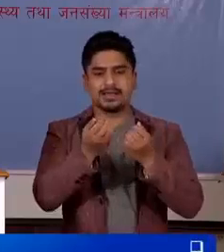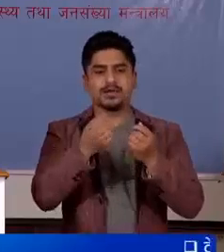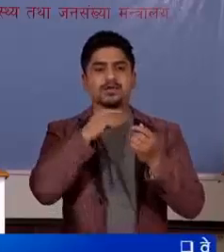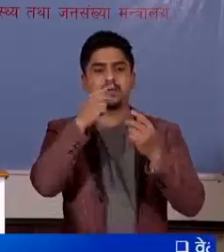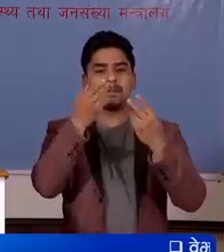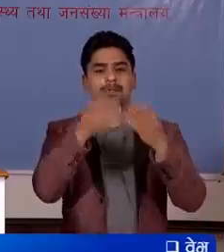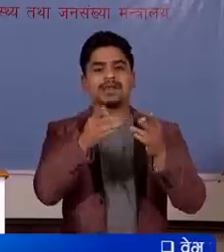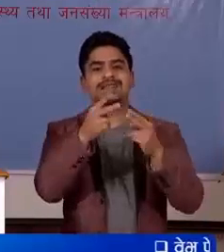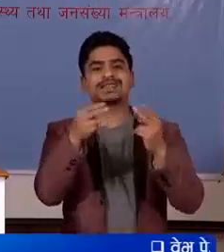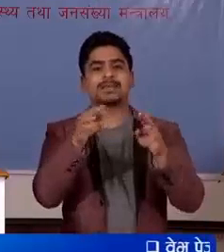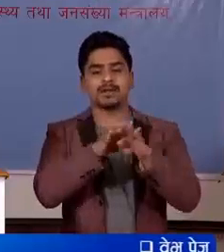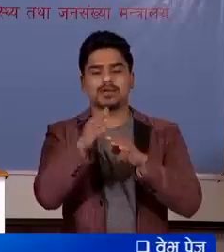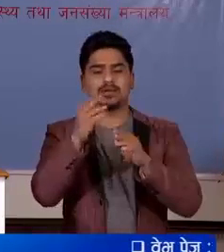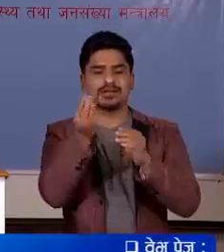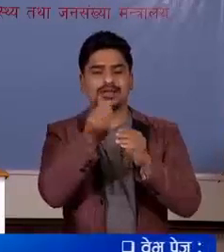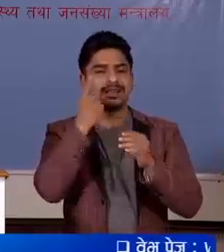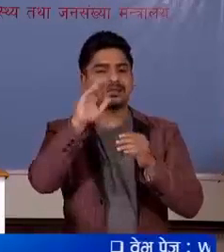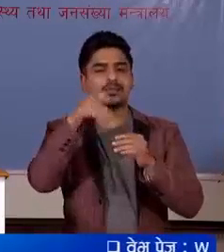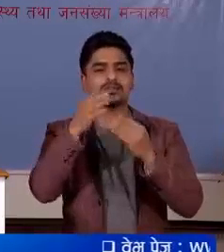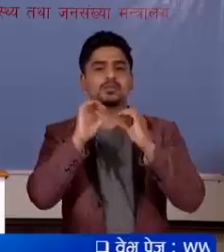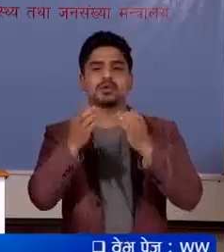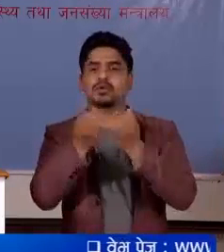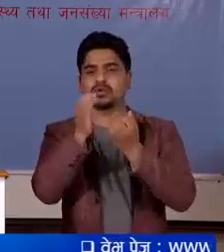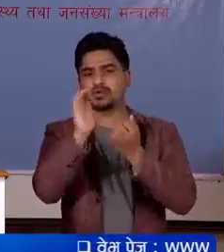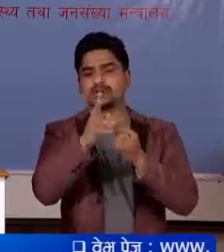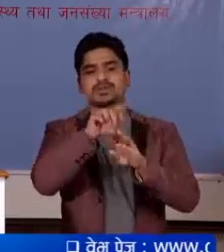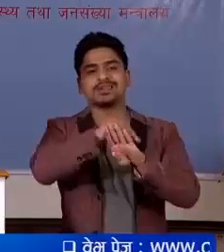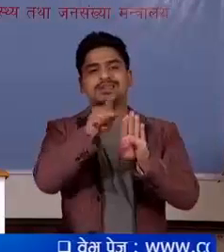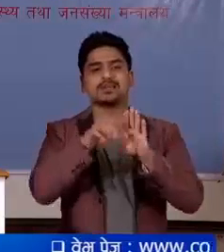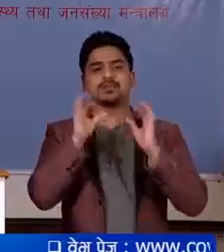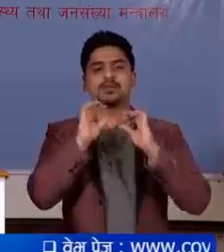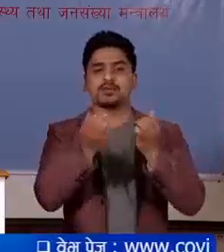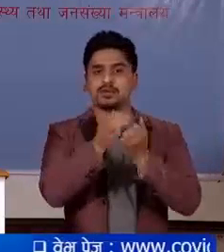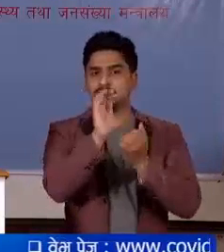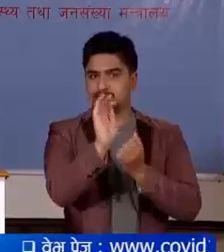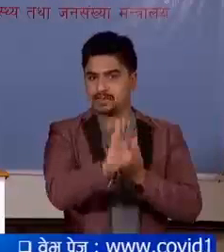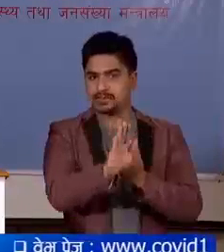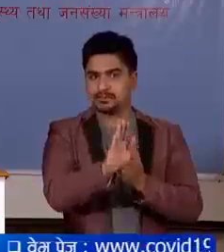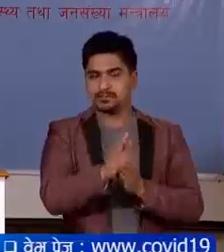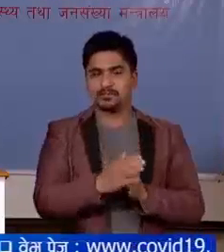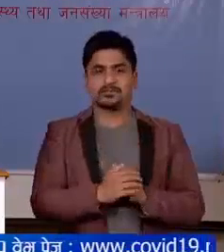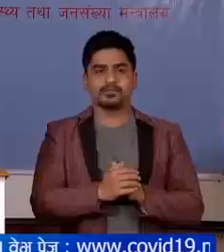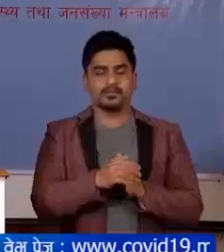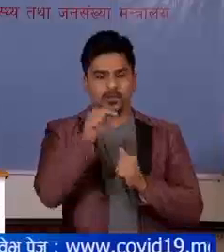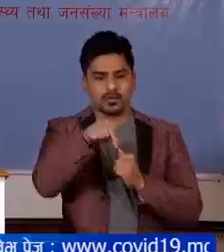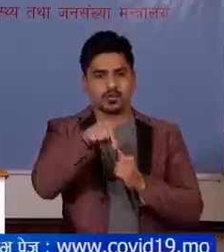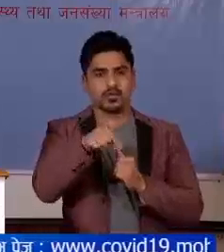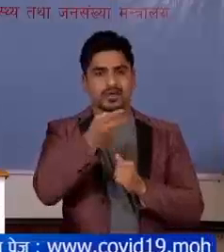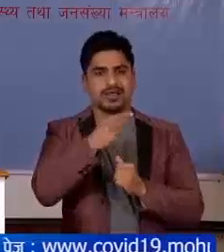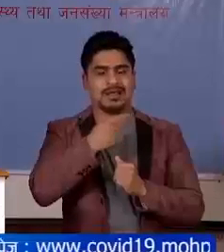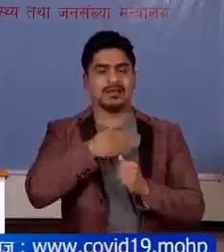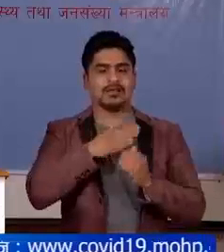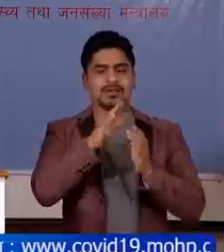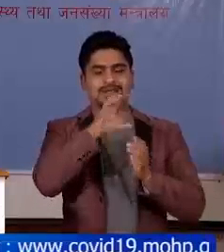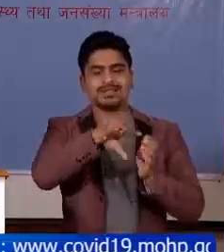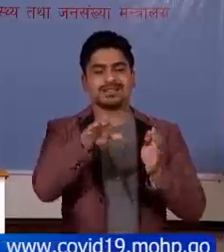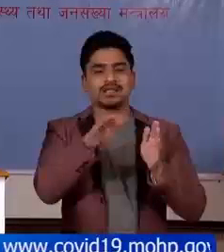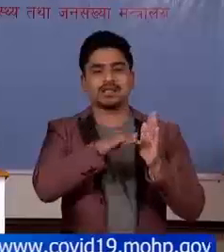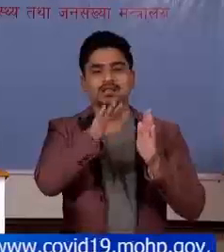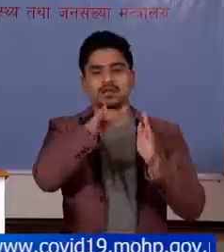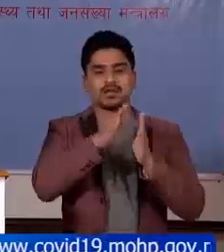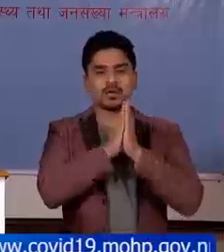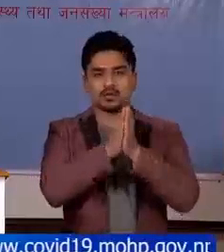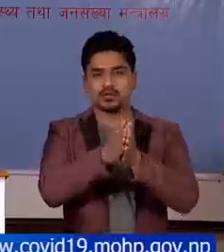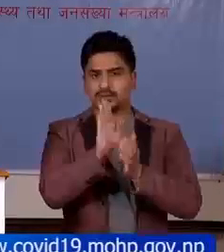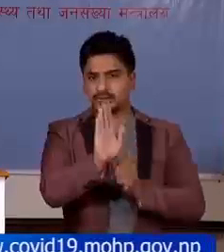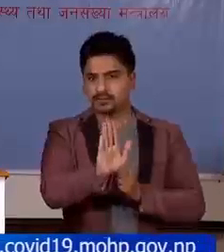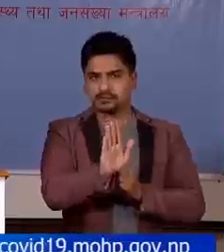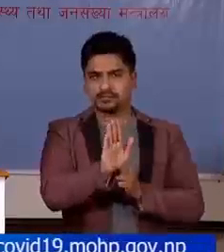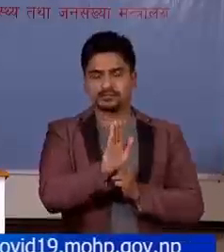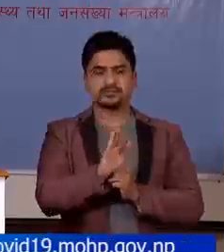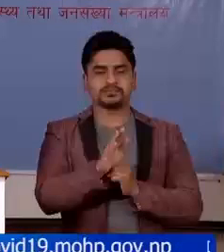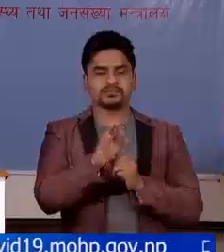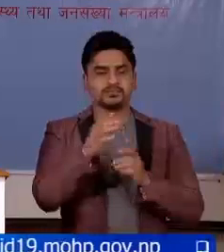शां।